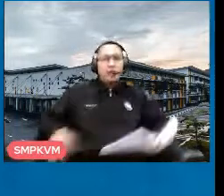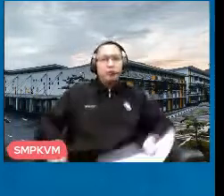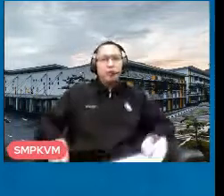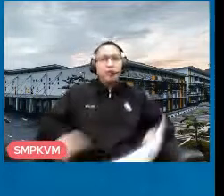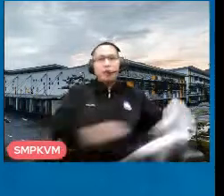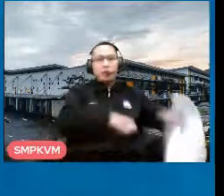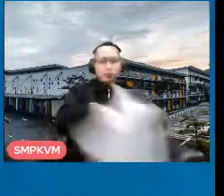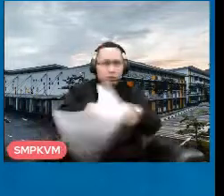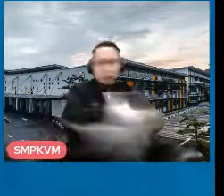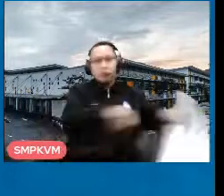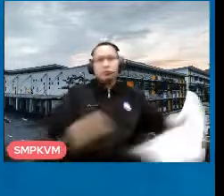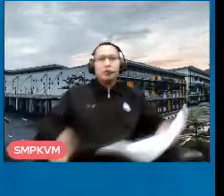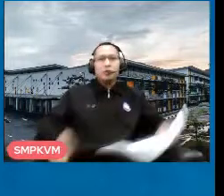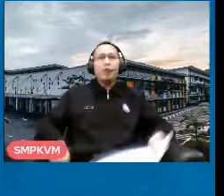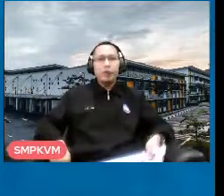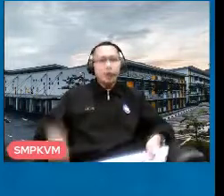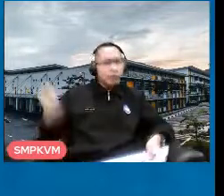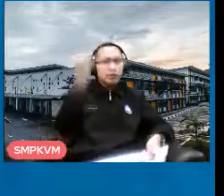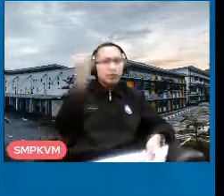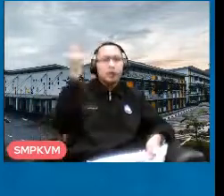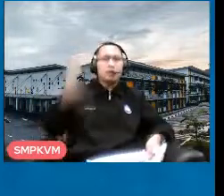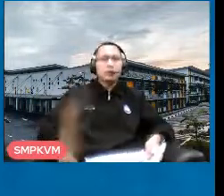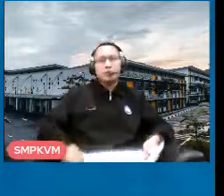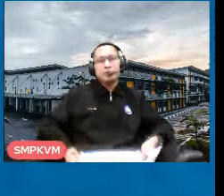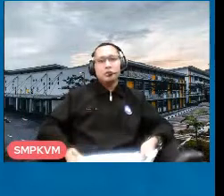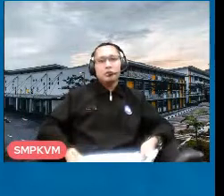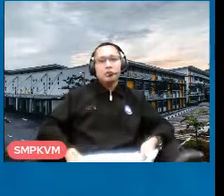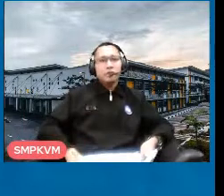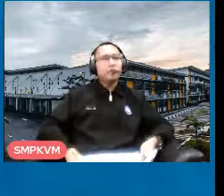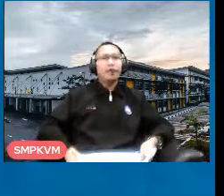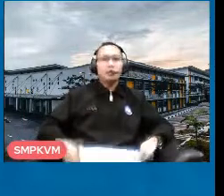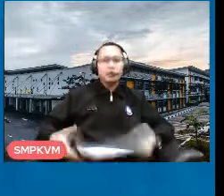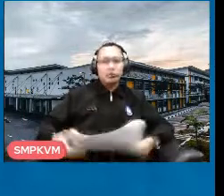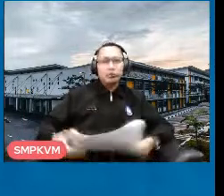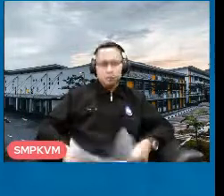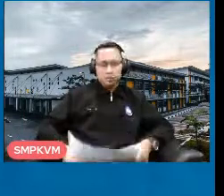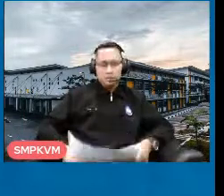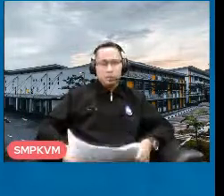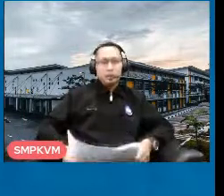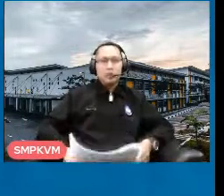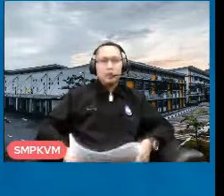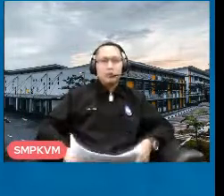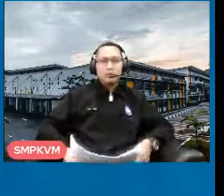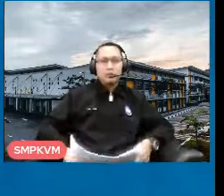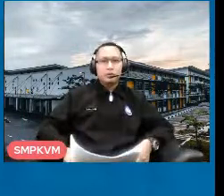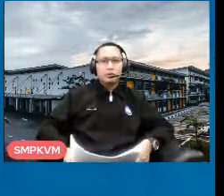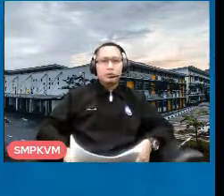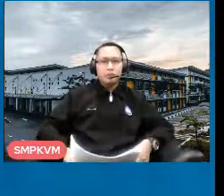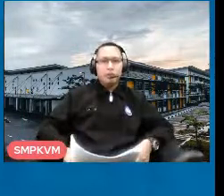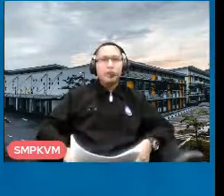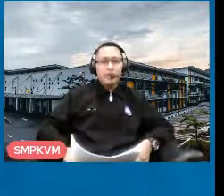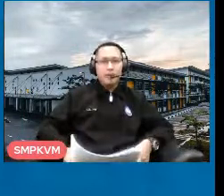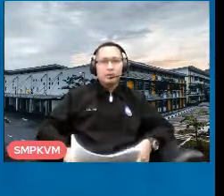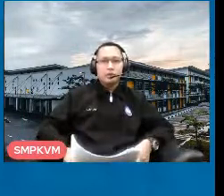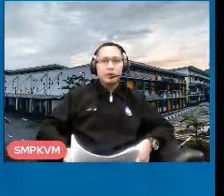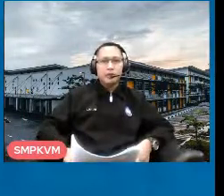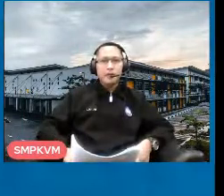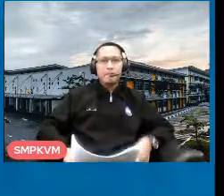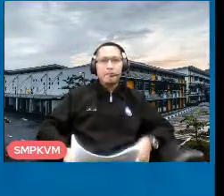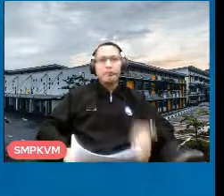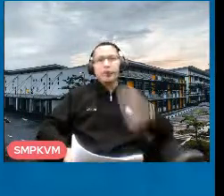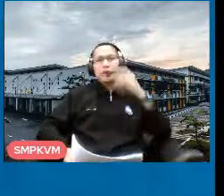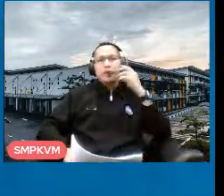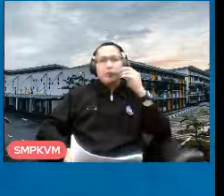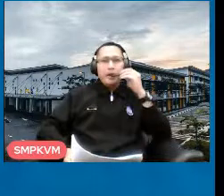lengket itu dia demikian rumput tuh hpnya Acok mestilah jago kamu tuh week emas